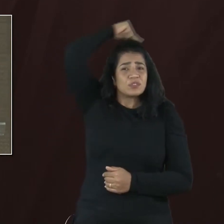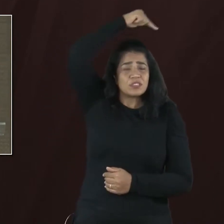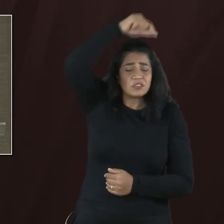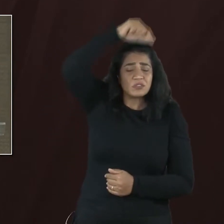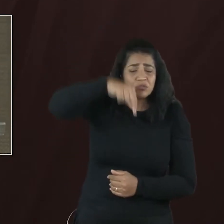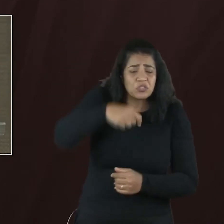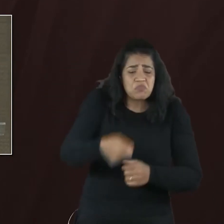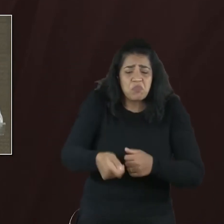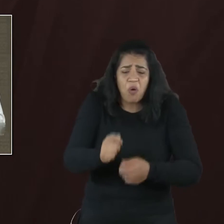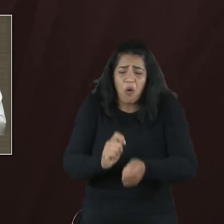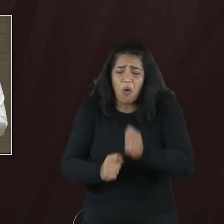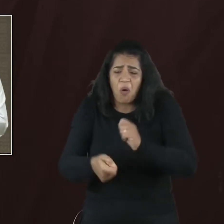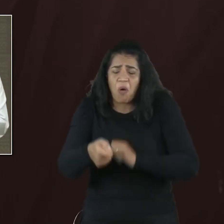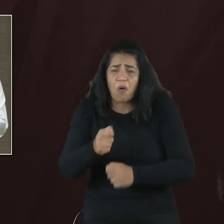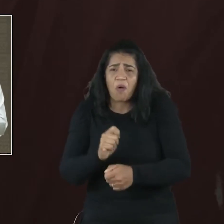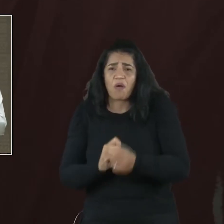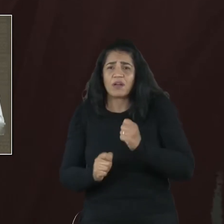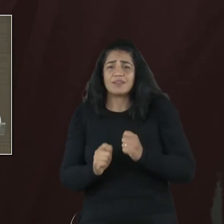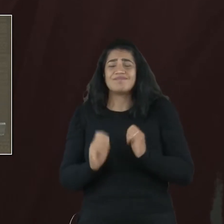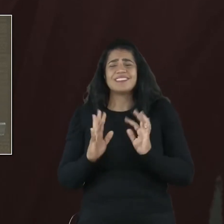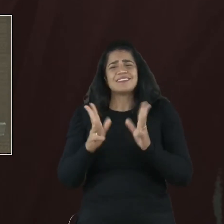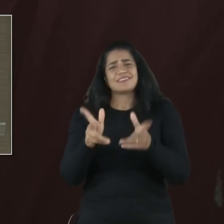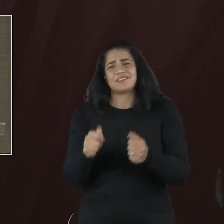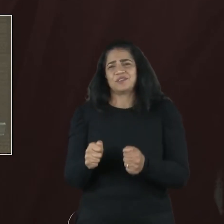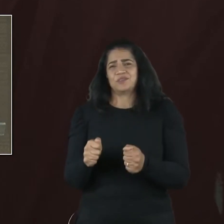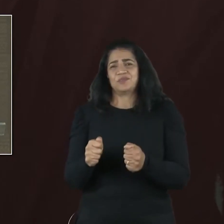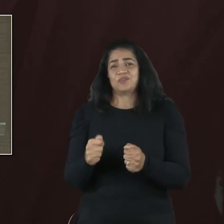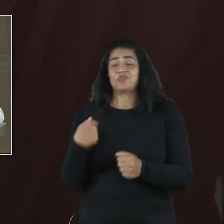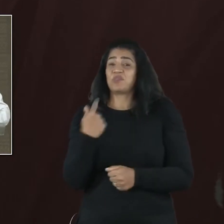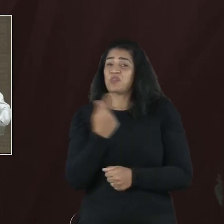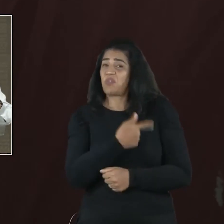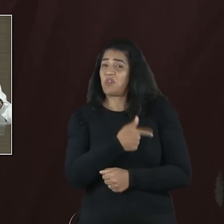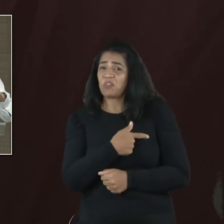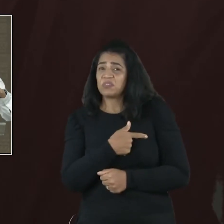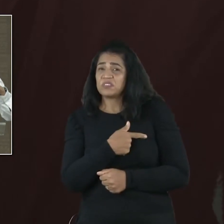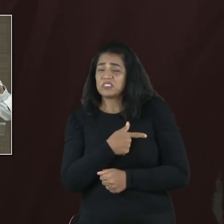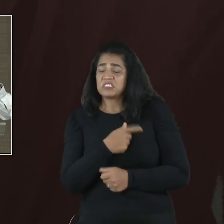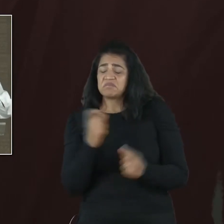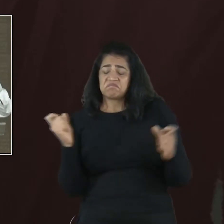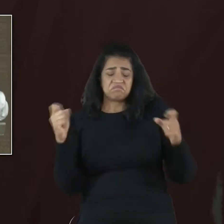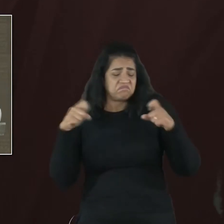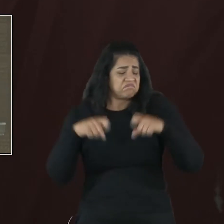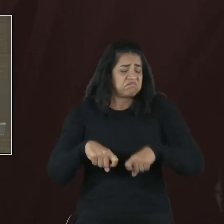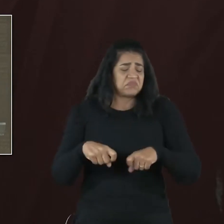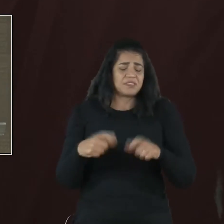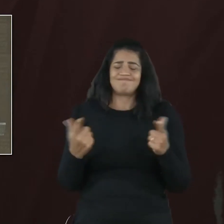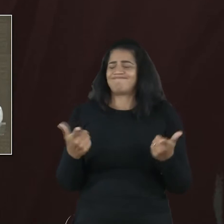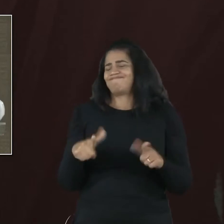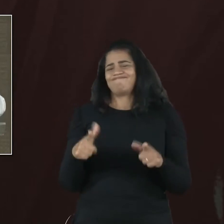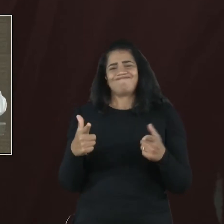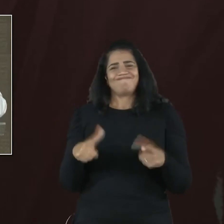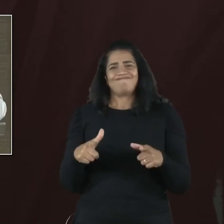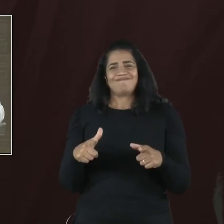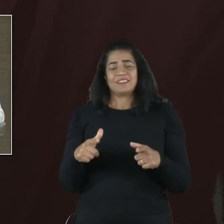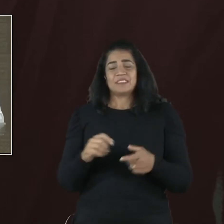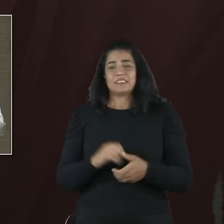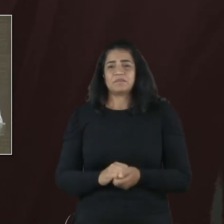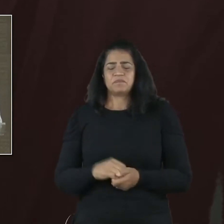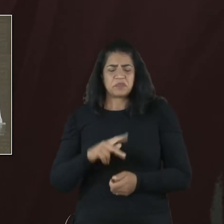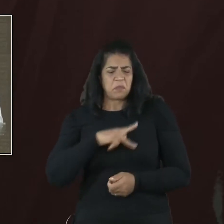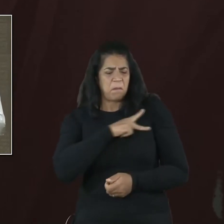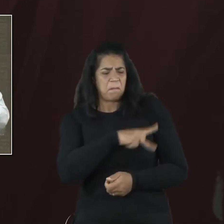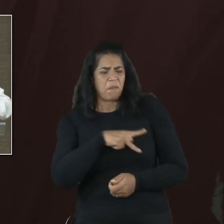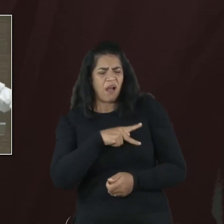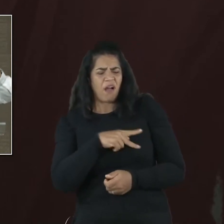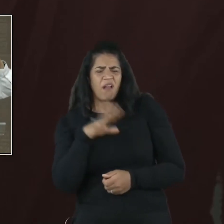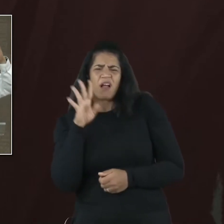nenhuma. Vocês veem que Paulo foi um homem admirável. Eu admiro demais esse